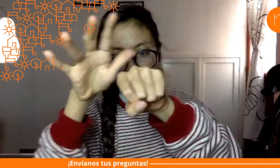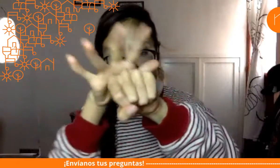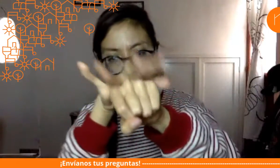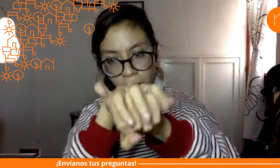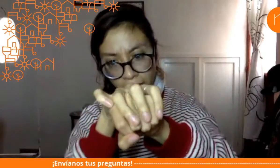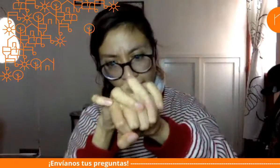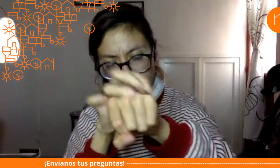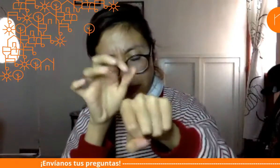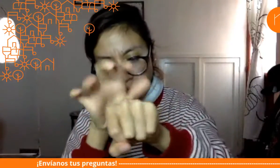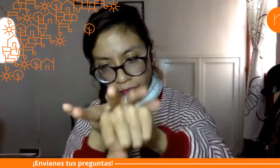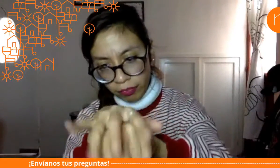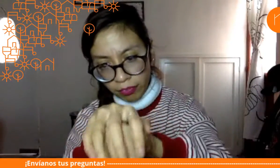¿Pie?